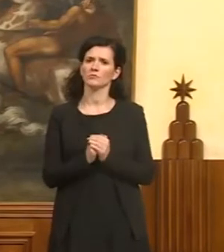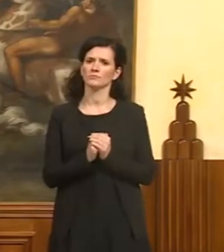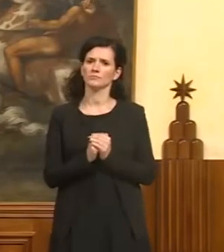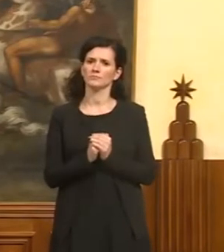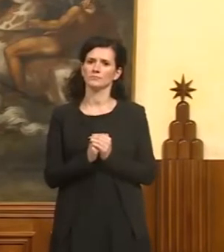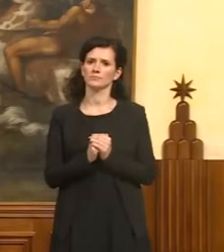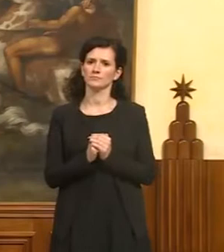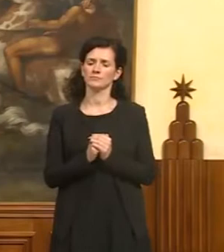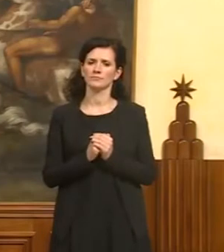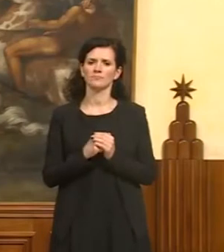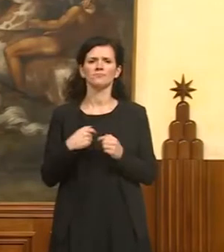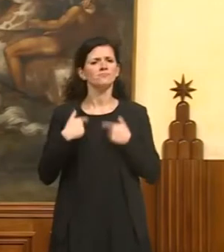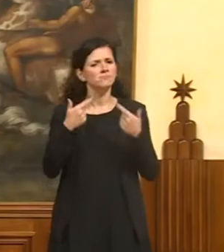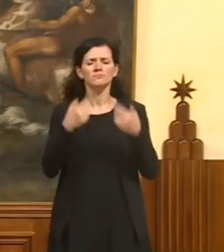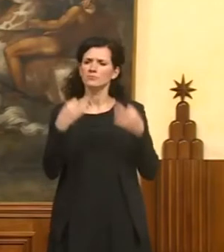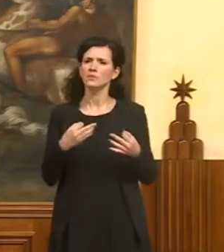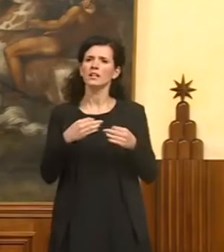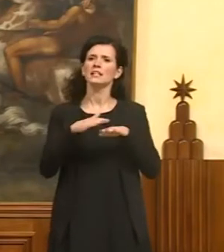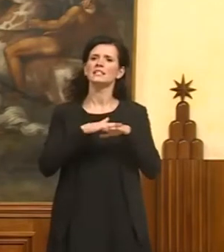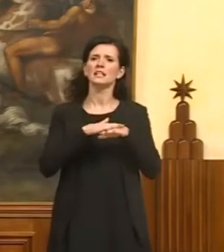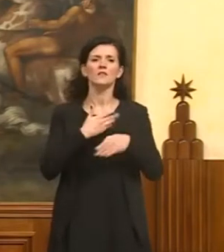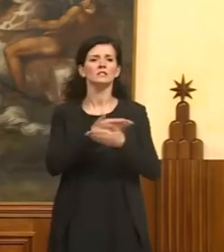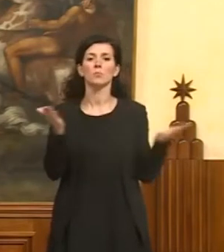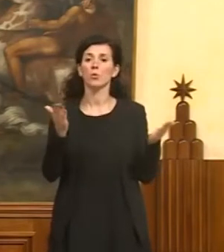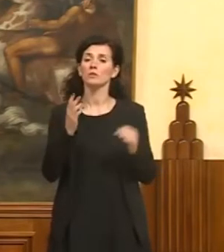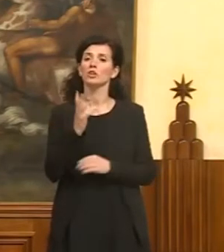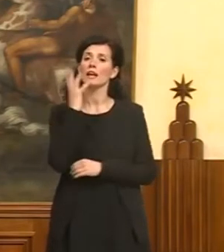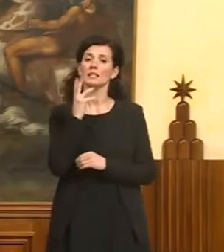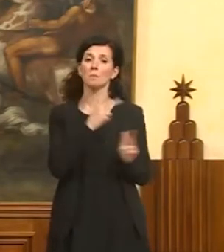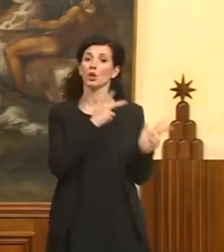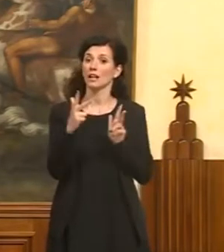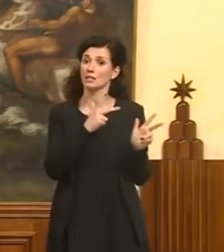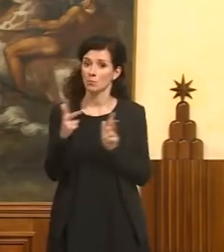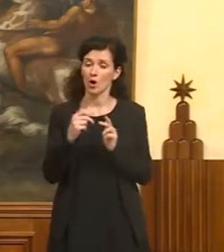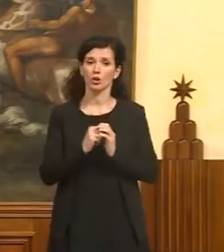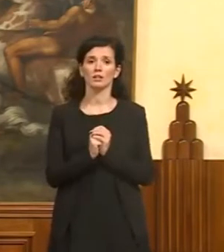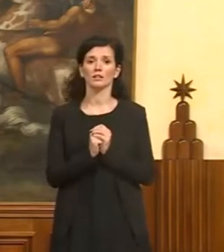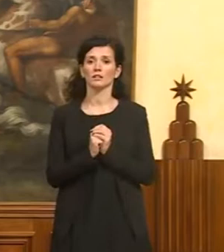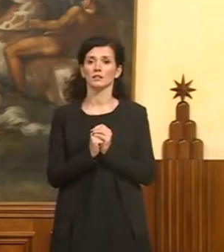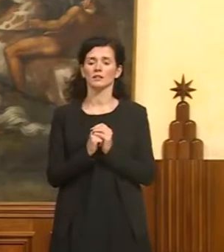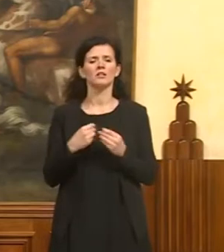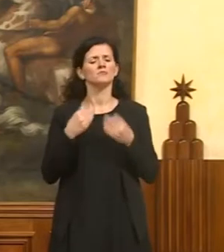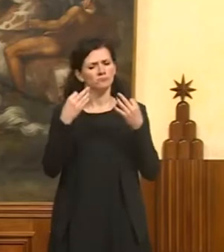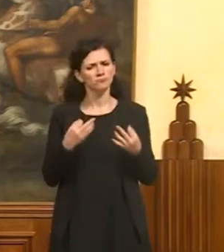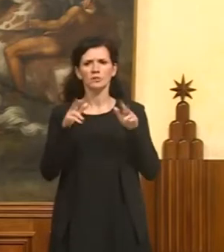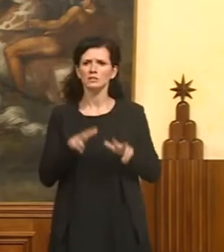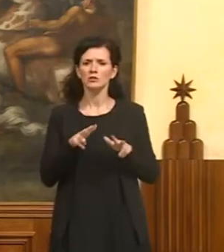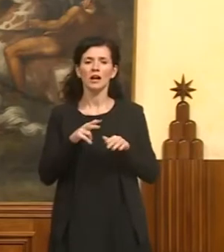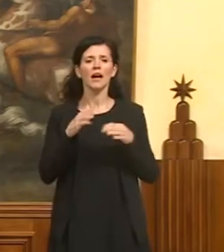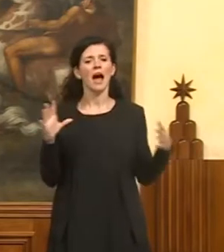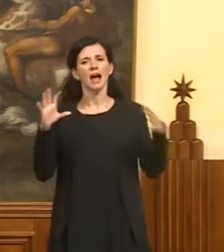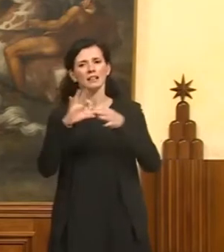Assicureremo tutti i servizi pubblici essenziali, ad esempio i trasporti, assicureremo ovviamente anche tutte le attività